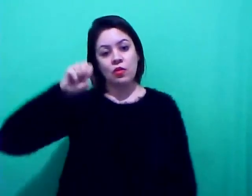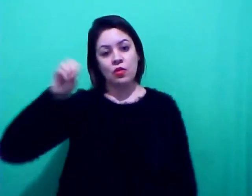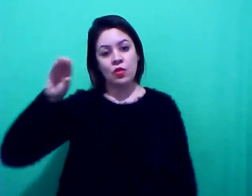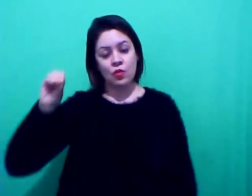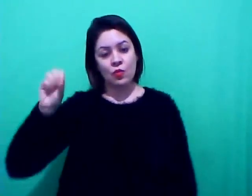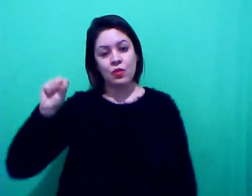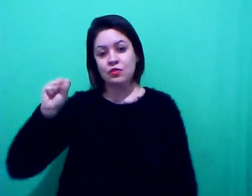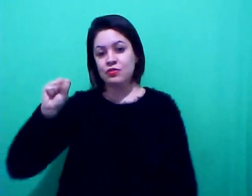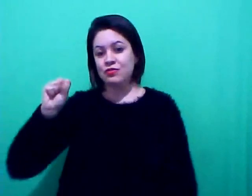tempo.